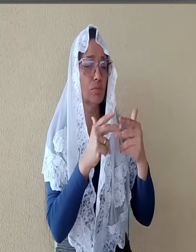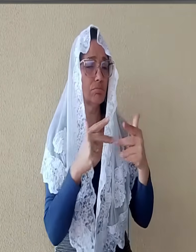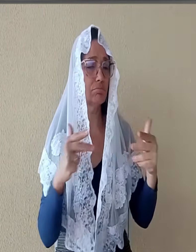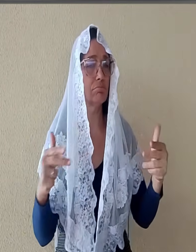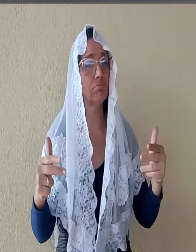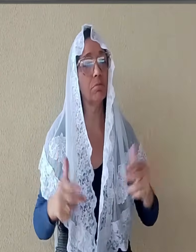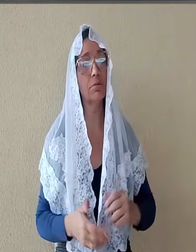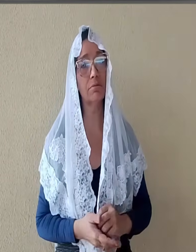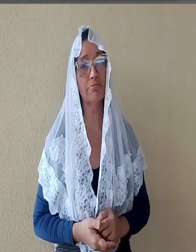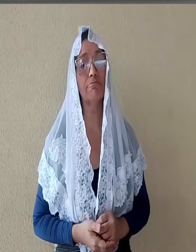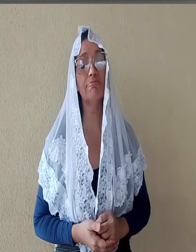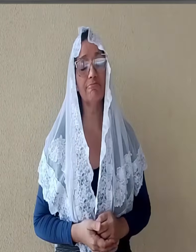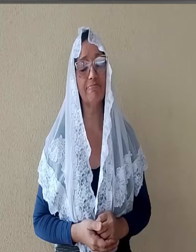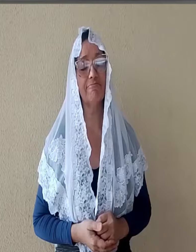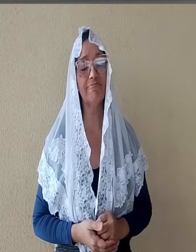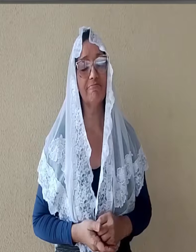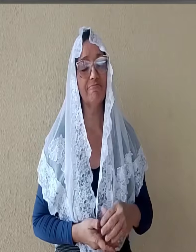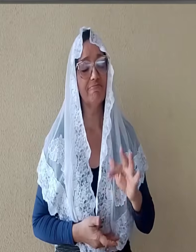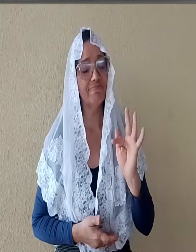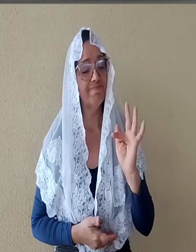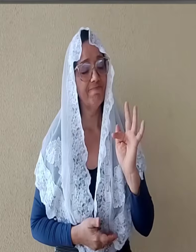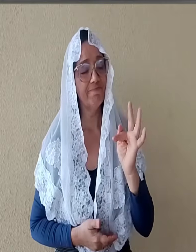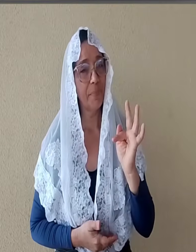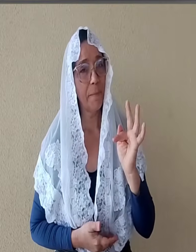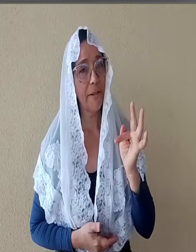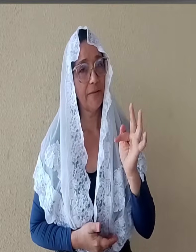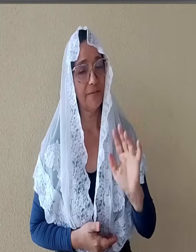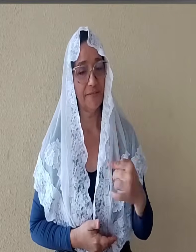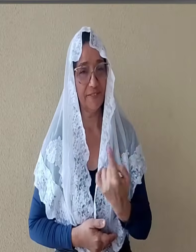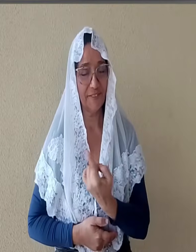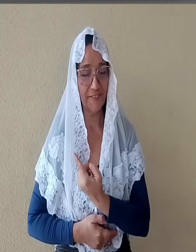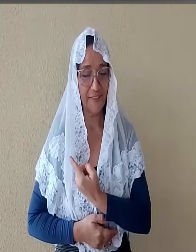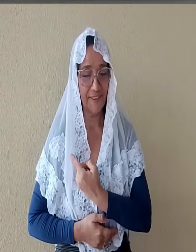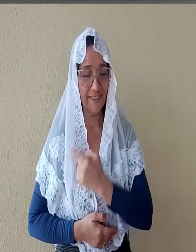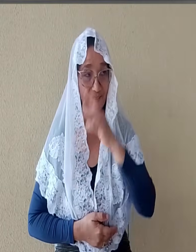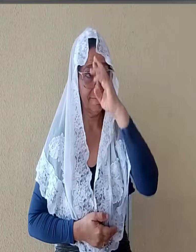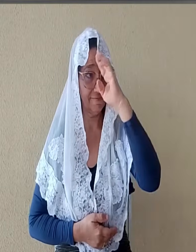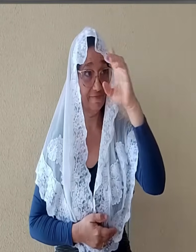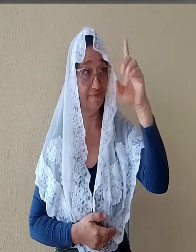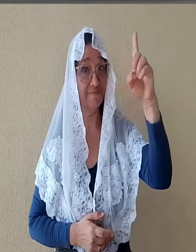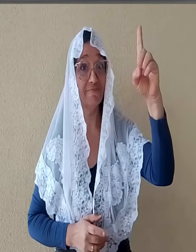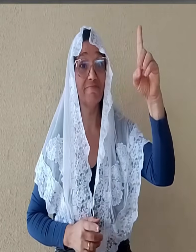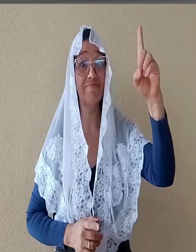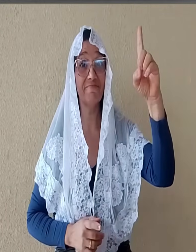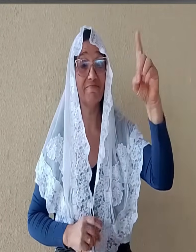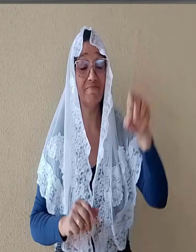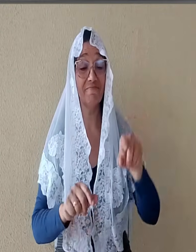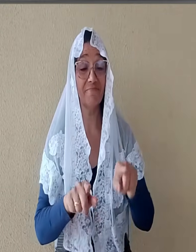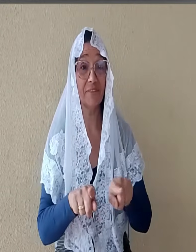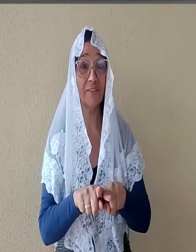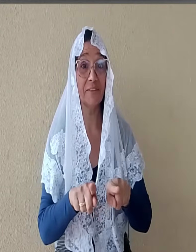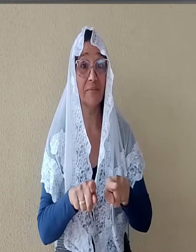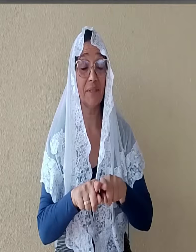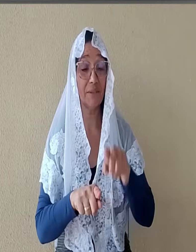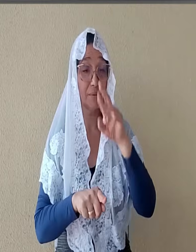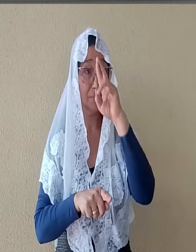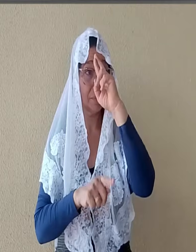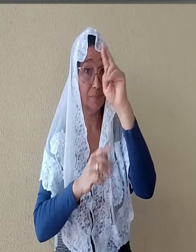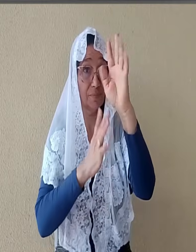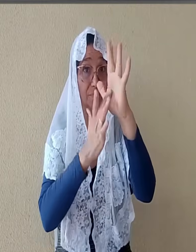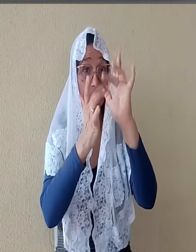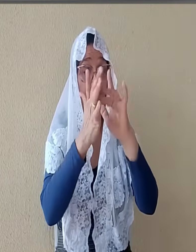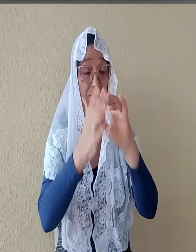Deus. Para nós dar um abraço no nosso Senhor Jesus Cristo, para mostrar para Ele que